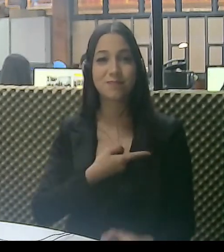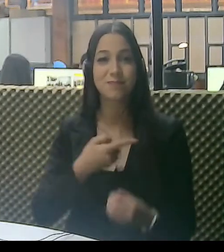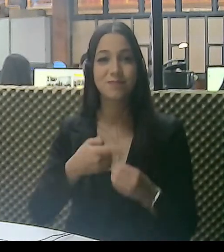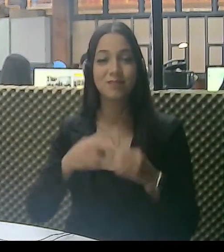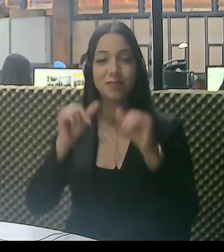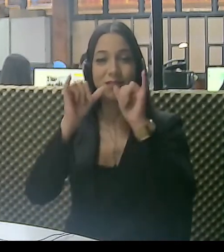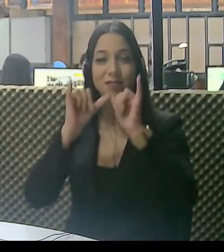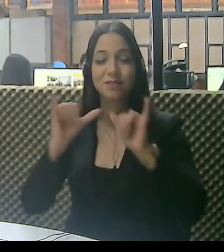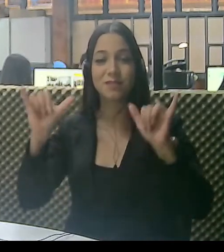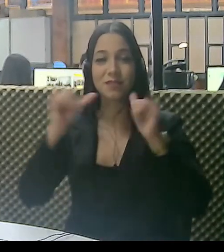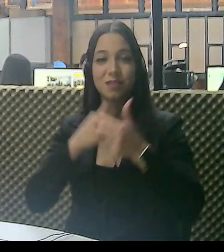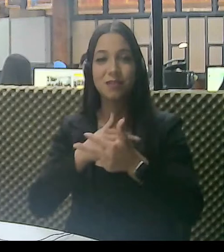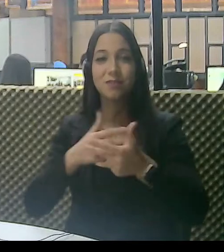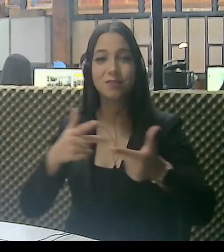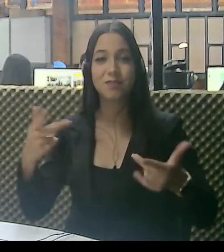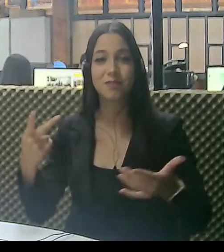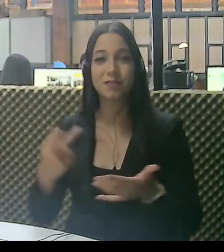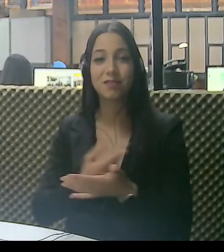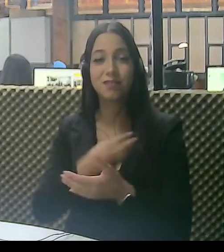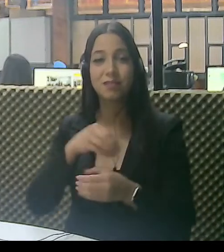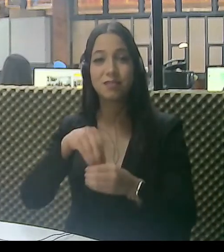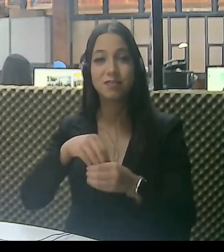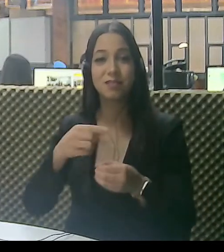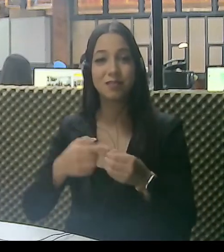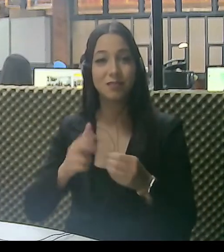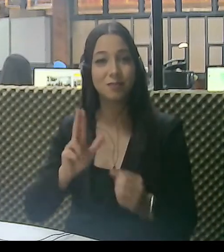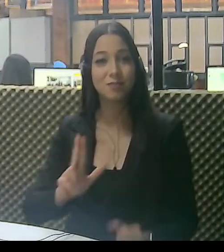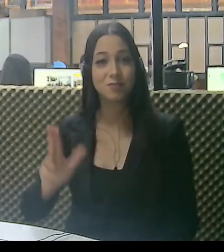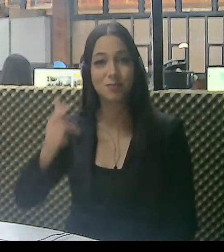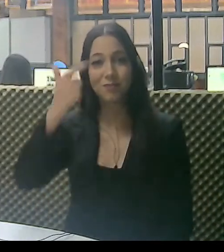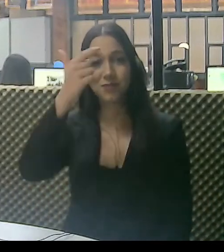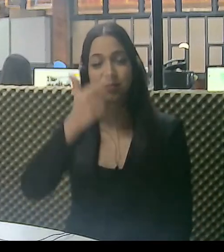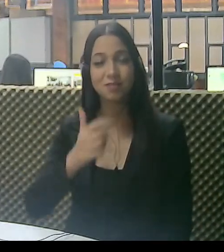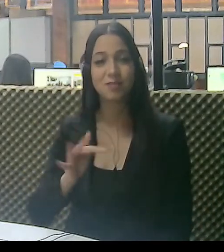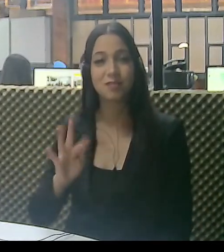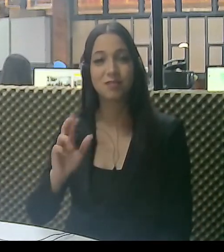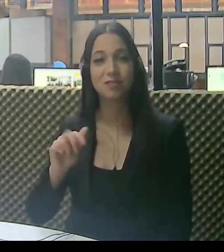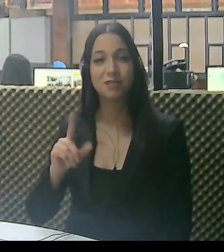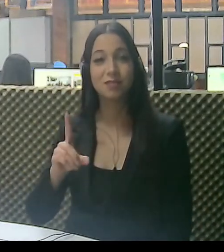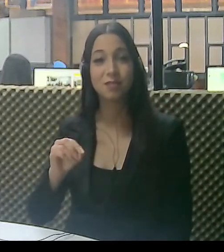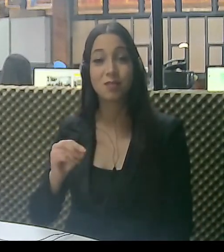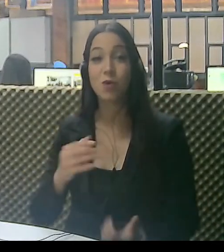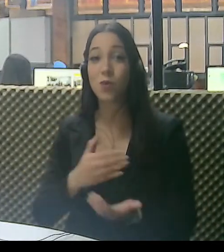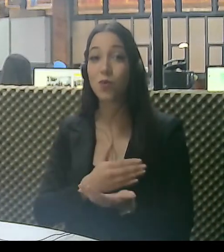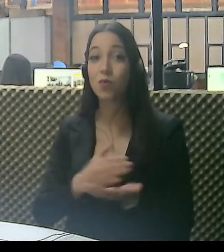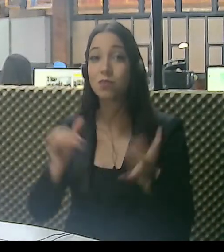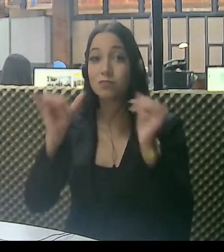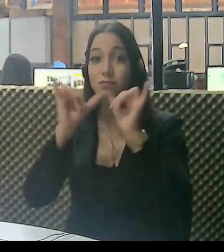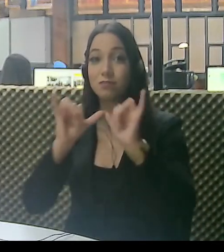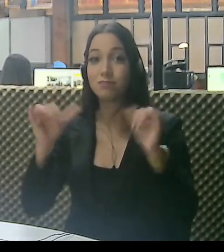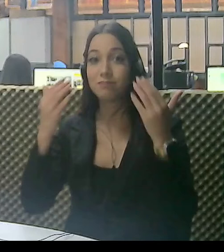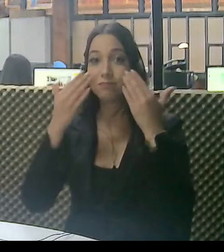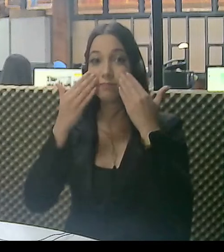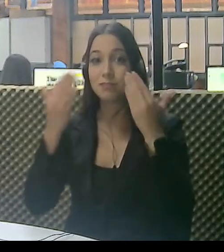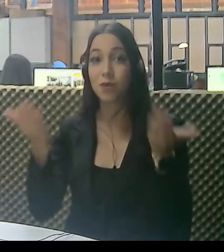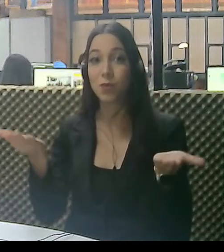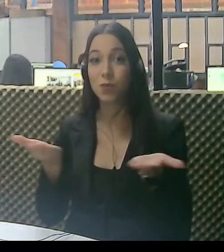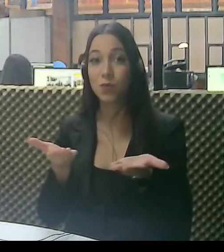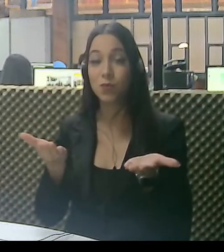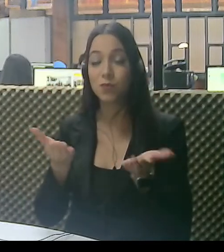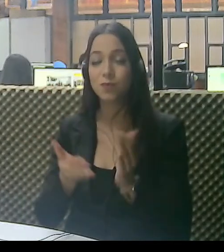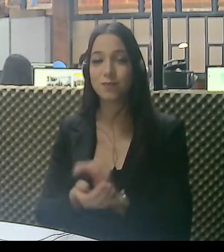de notícias sobre o que de fato acontece em Uberlândia. Eu sou o Fernando Cássio e começamos com os destaques da edição de